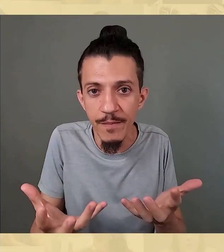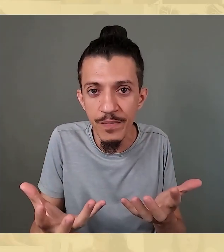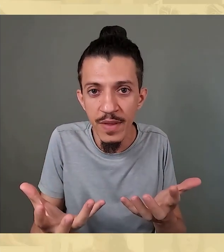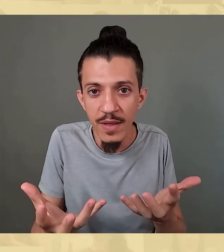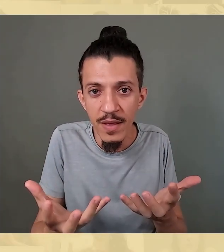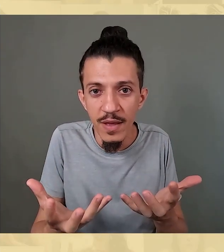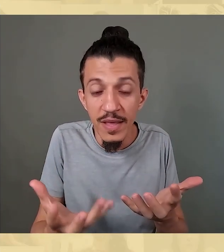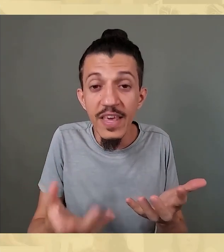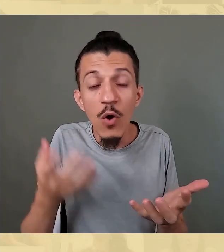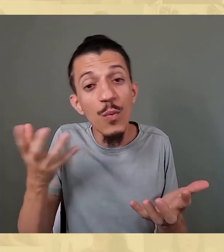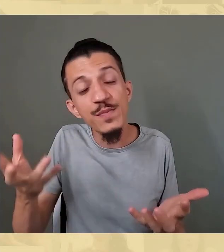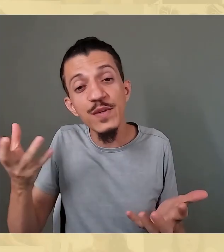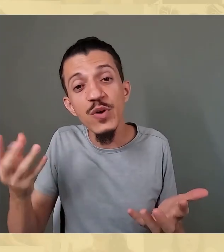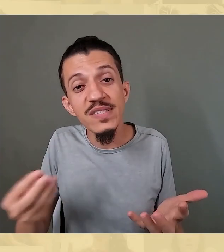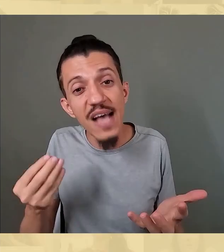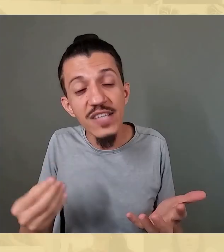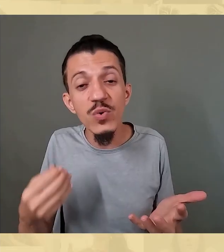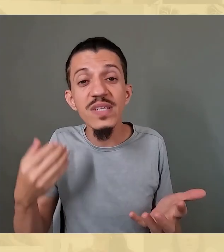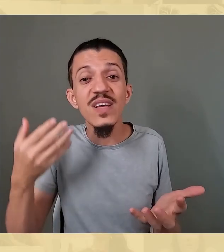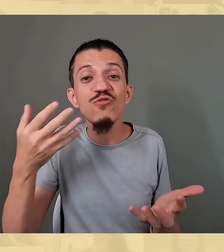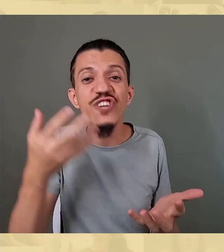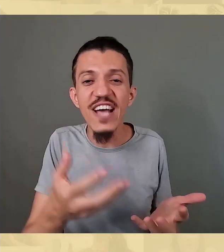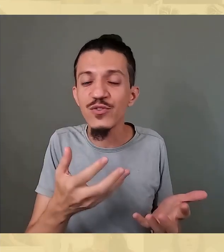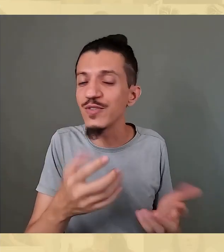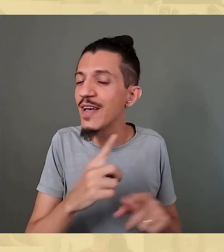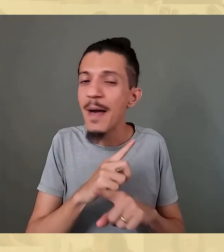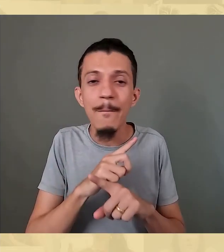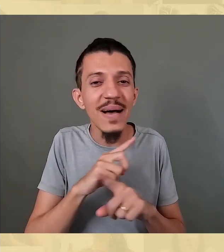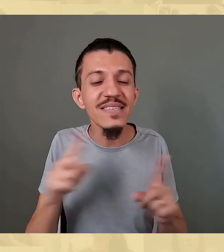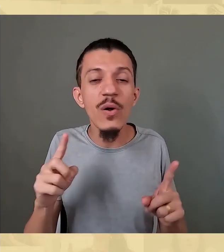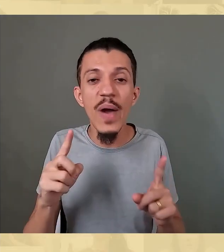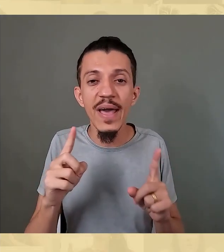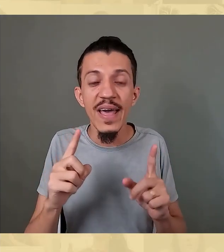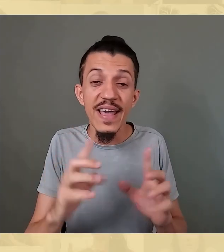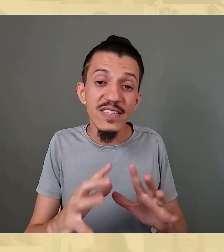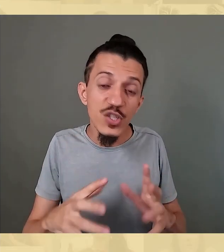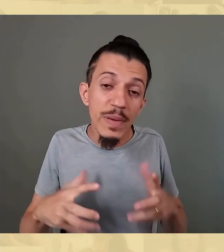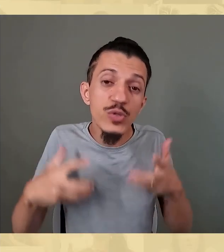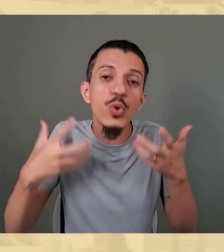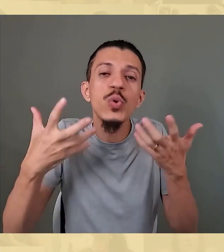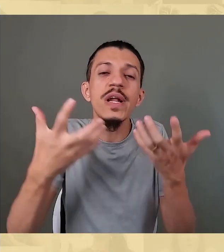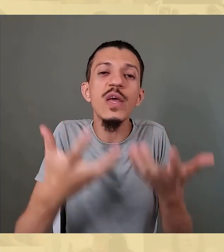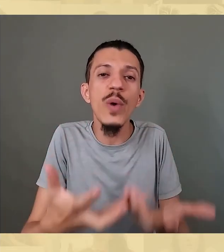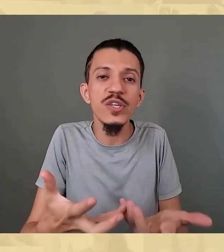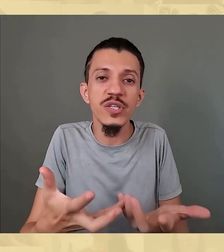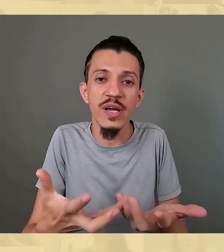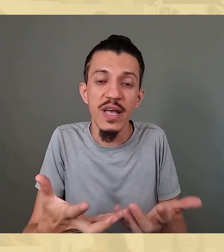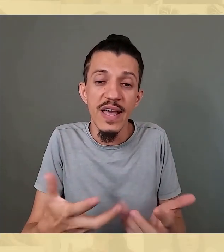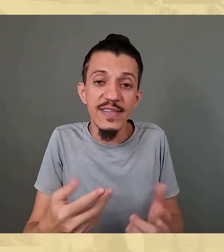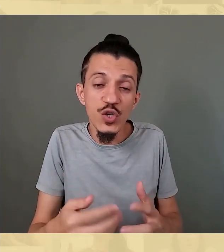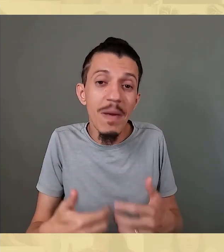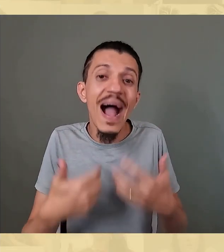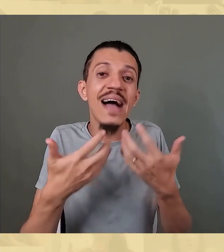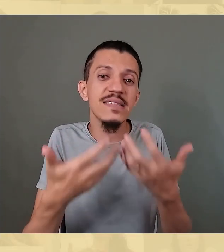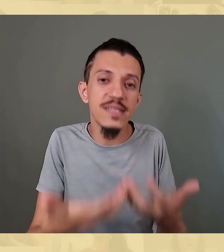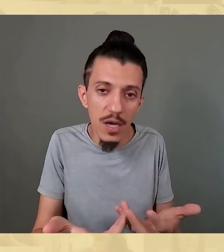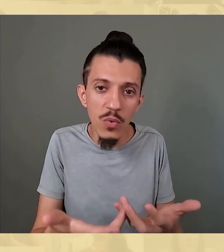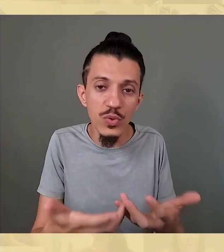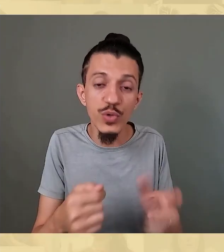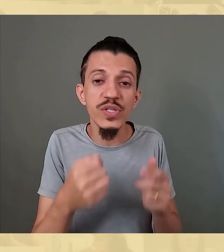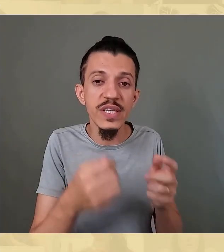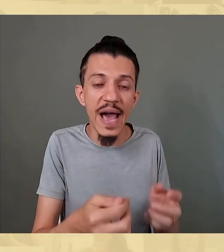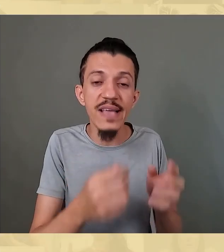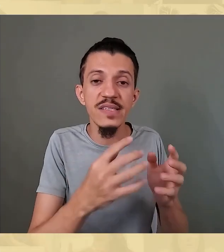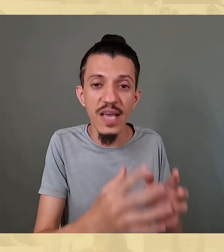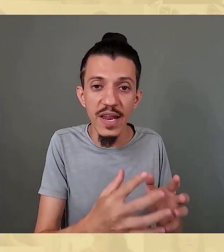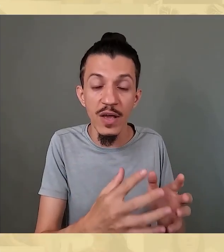intuitiva que algumas pessoas acham que são gestos, mas não é. Existe uma estrutura linguística, existe uma razão de